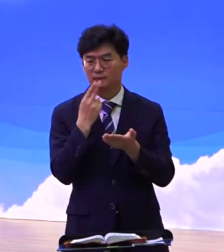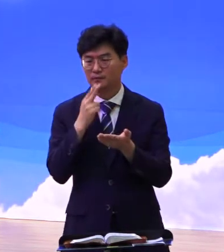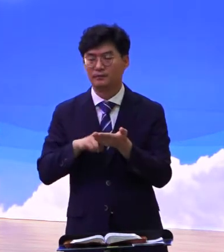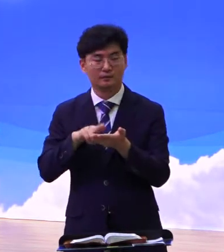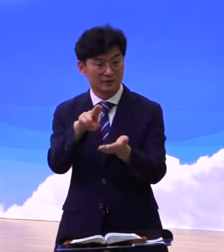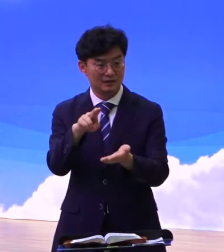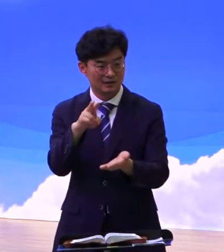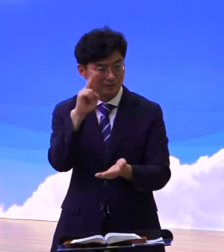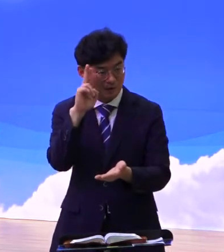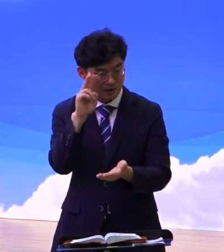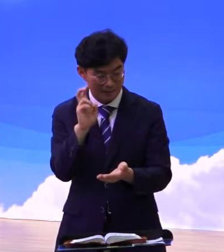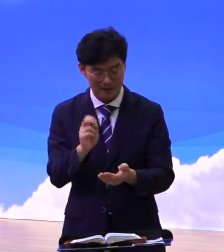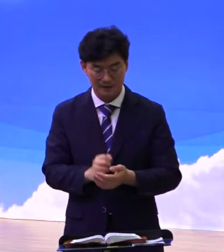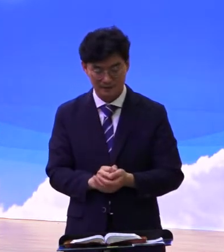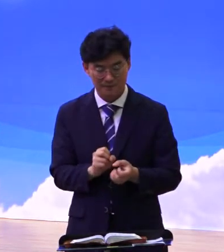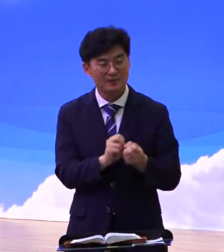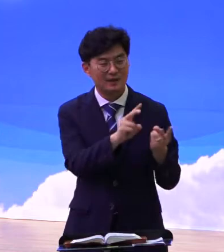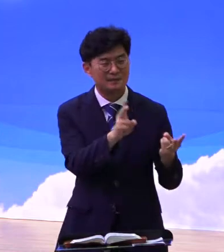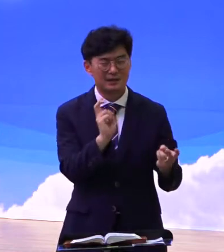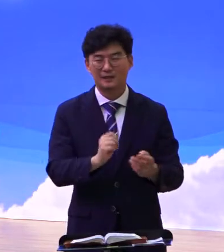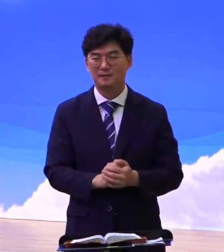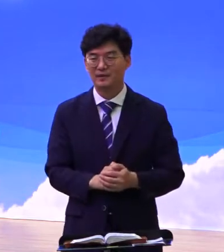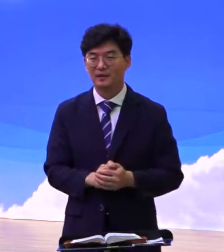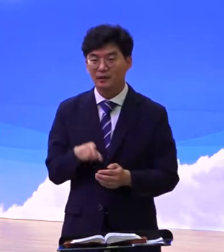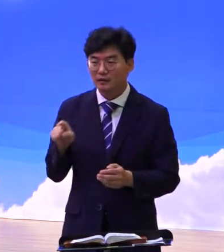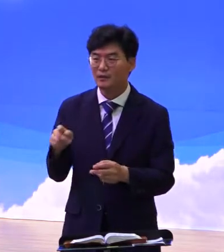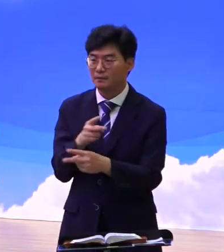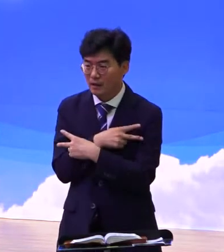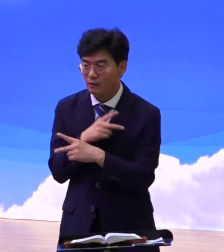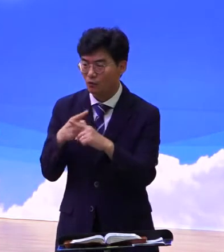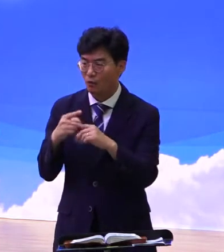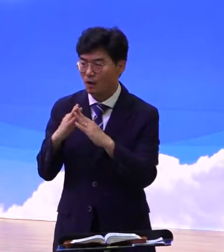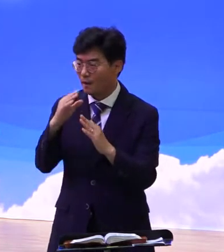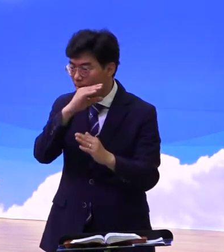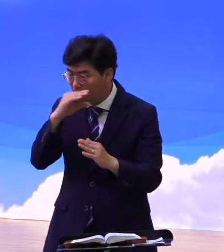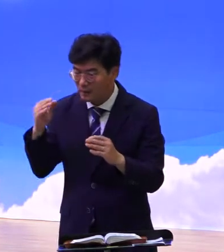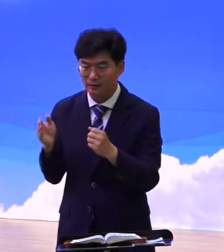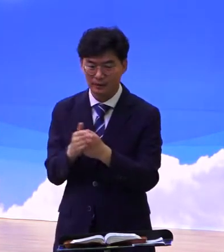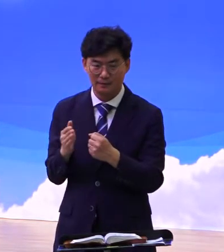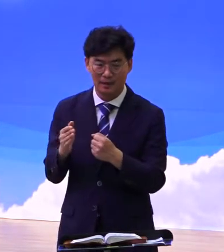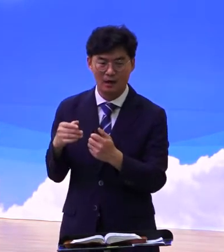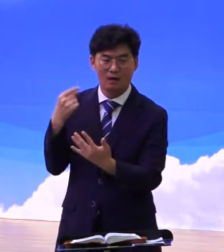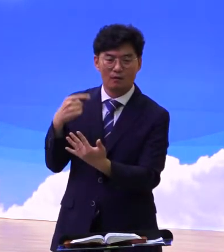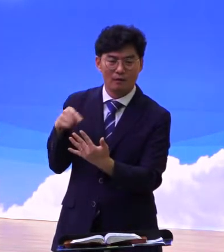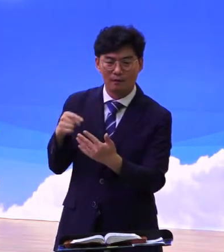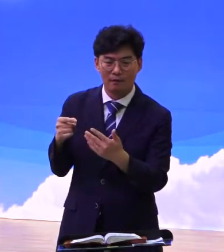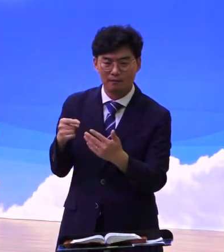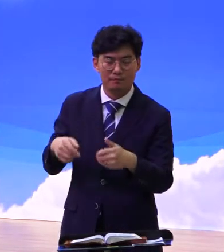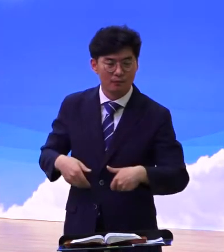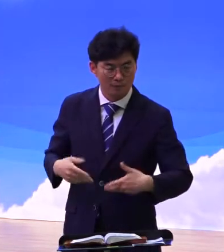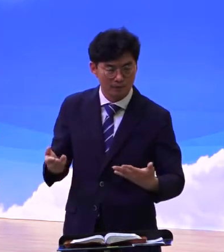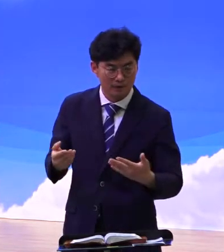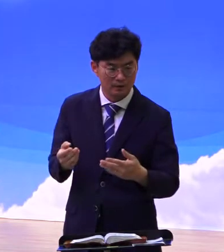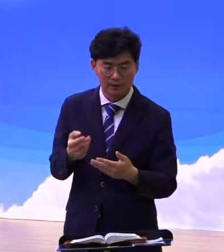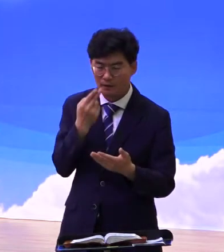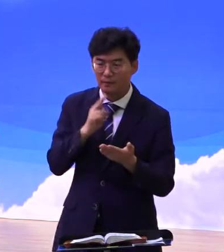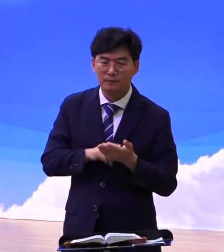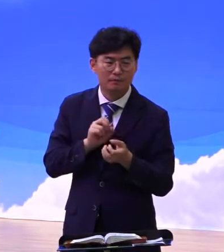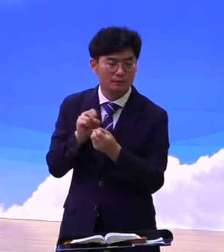말씀을 간절한 마음으로 받고 그 말씀의 진리를 깨닫기 위해서 삶 속에서